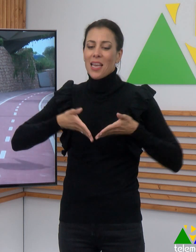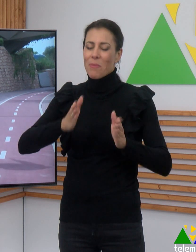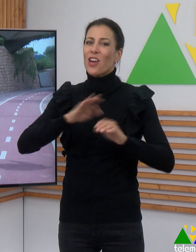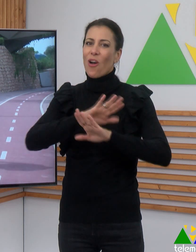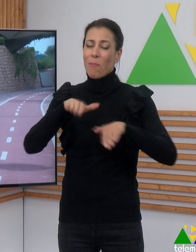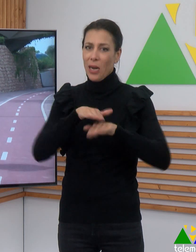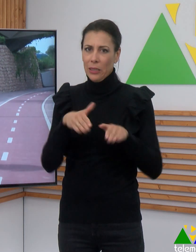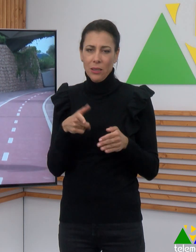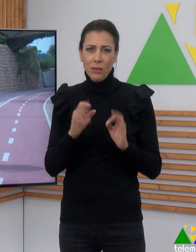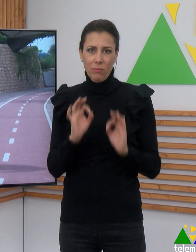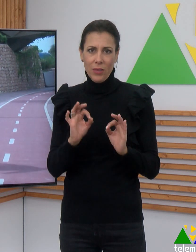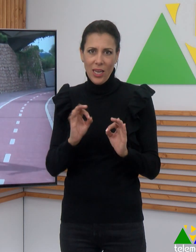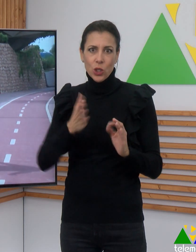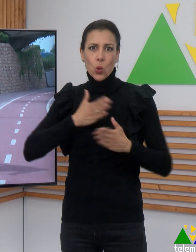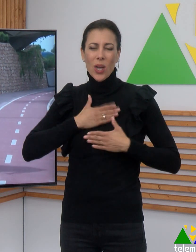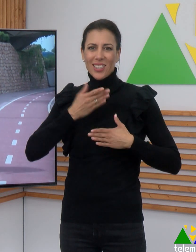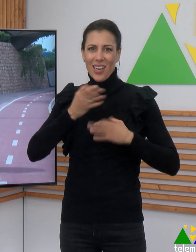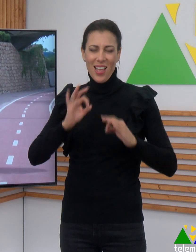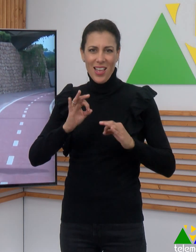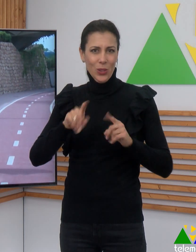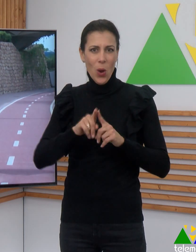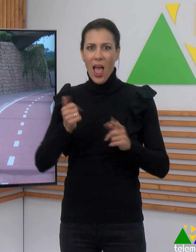que ha sido nuestra abertura al mar.